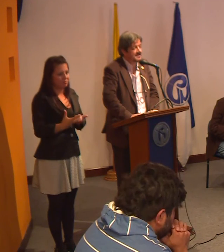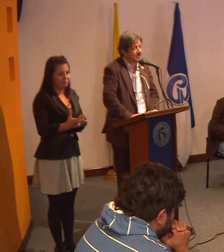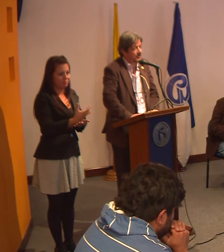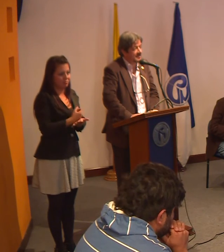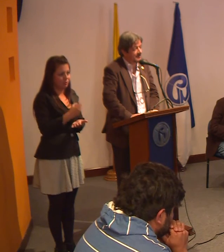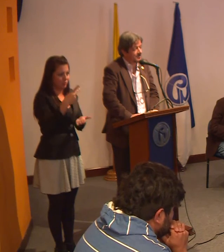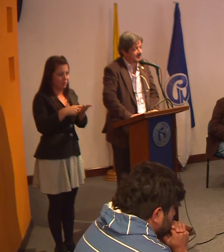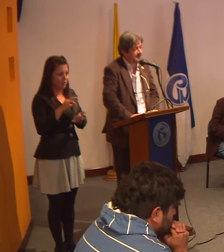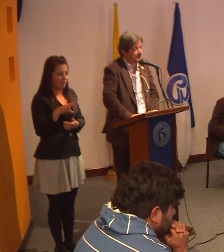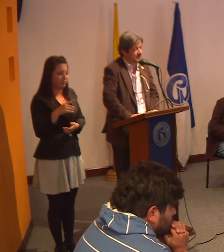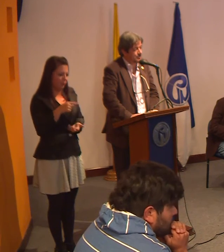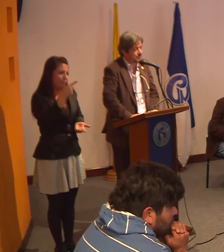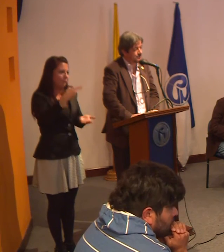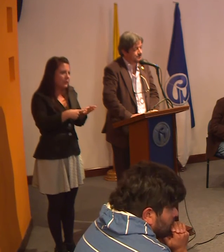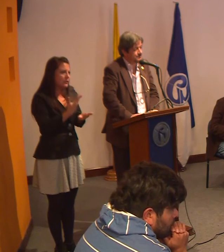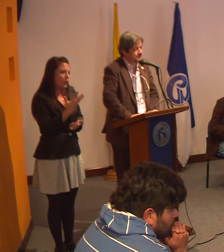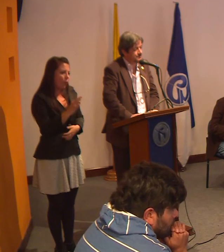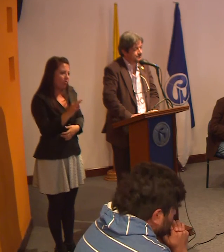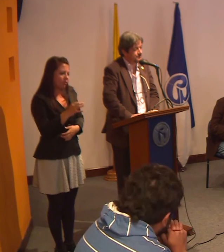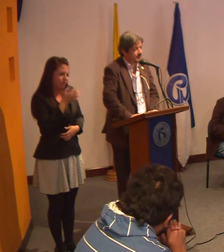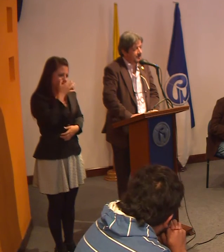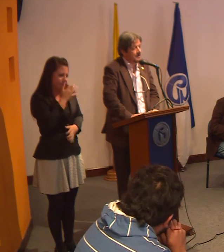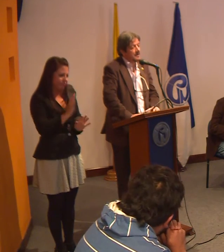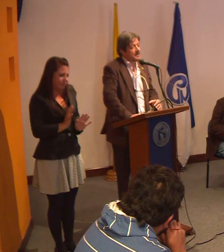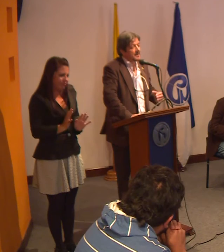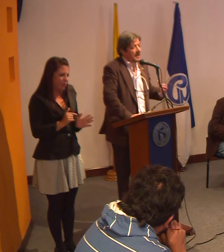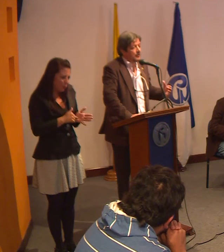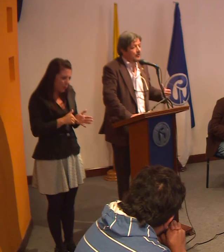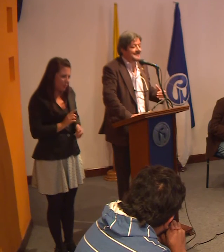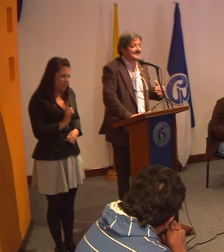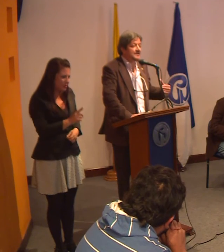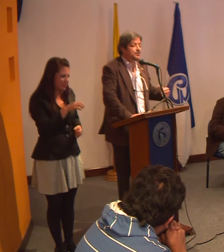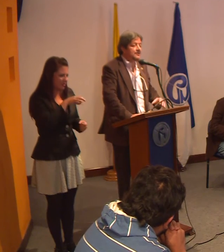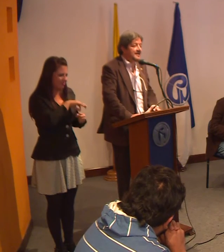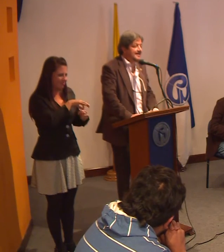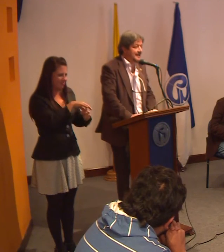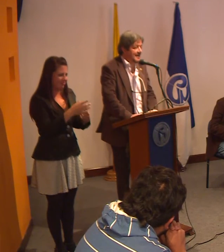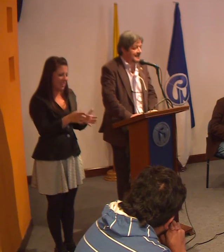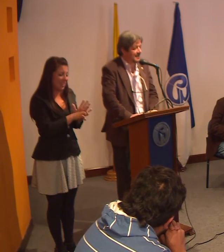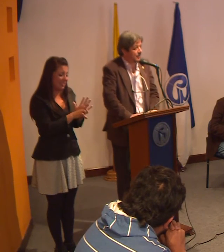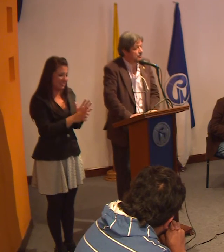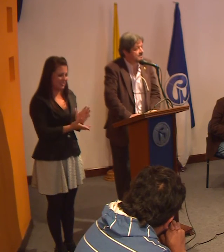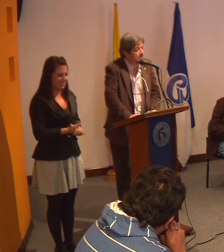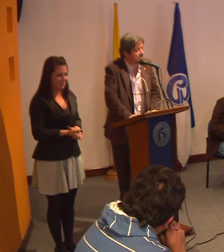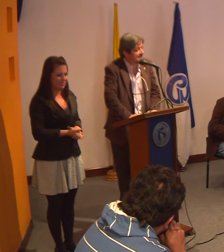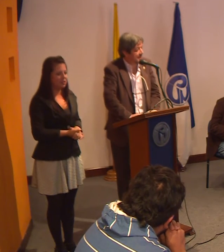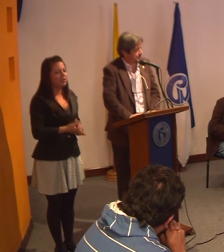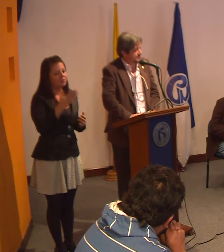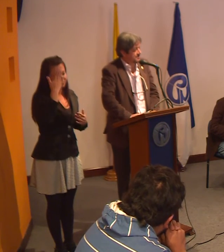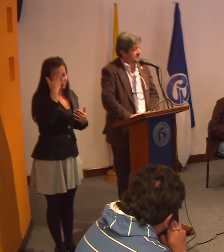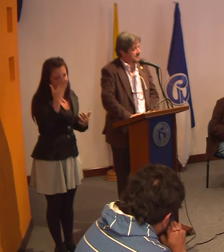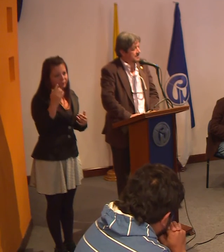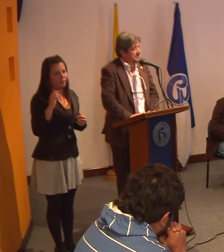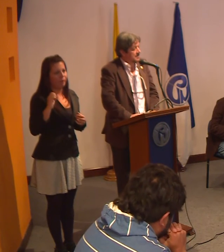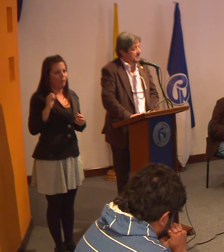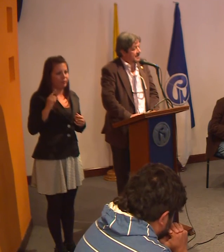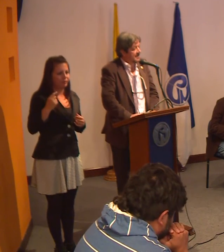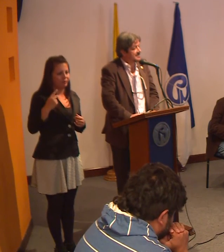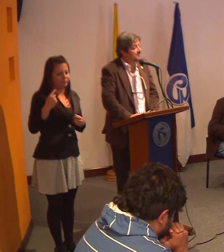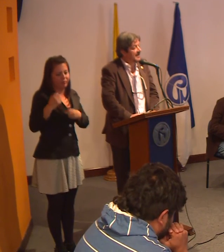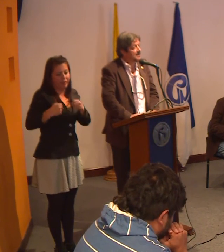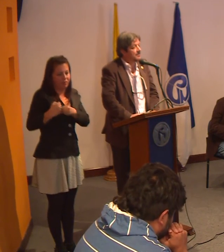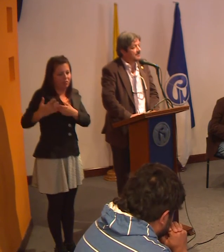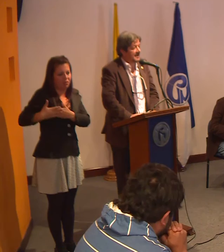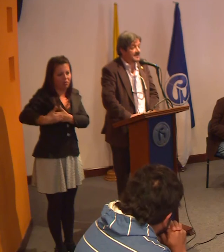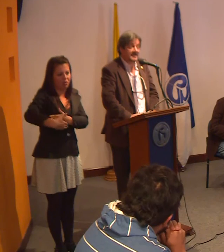de 1.050 millones de pesos. Claro, con esta historia tan larga de 11, 12 años,